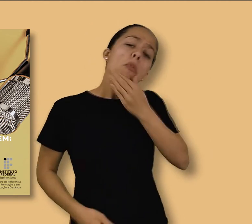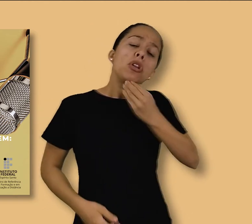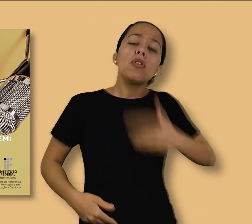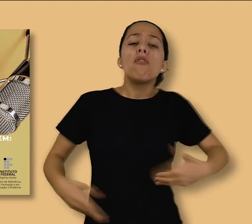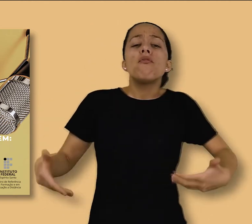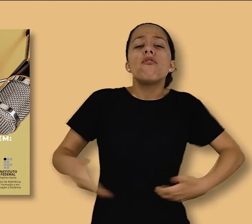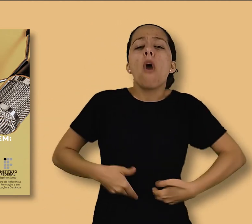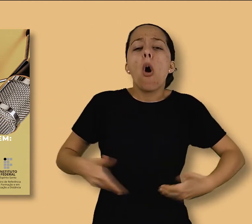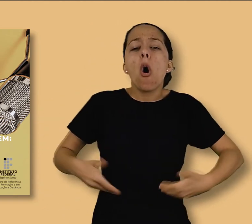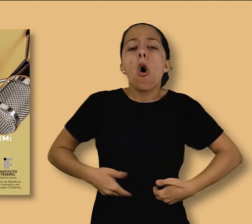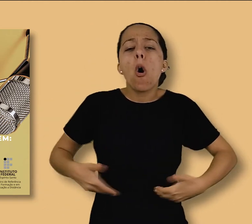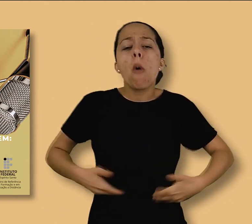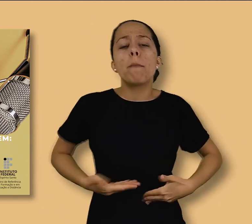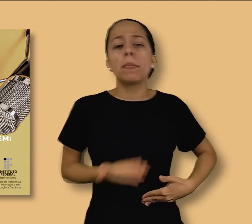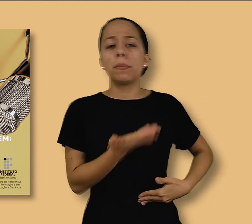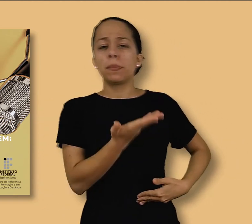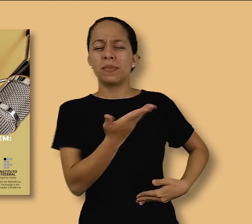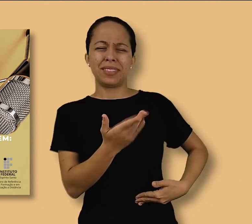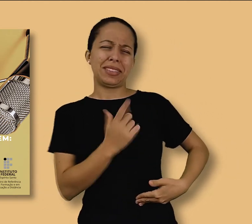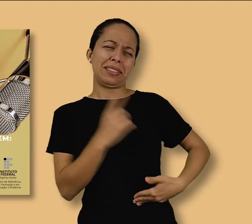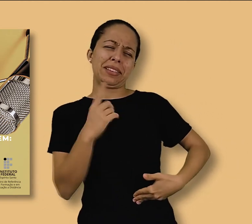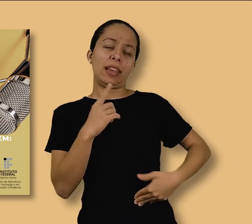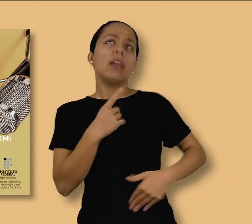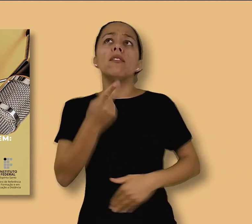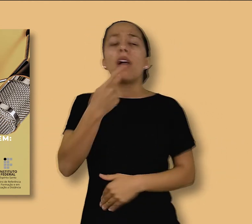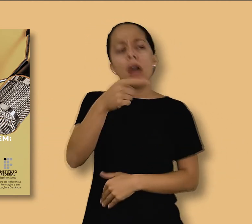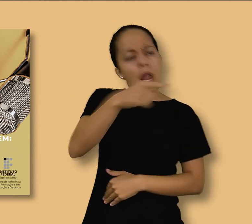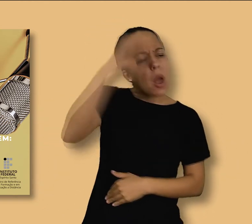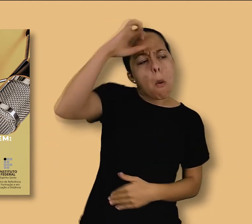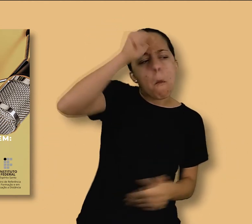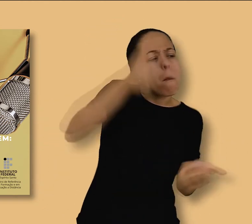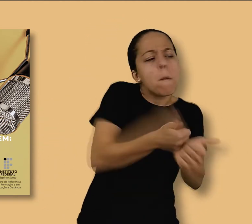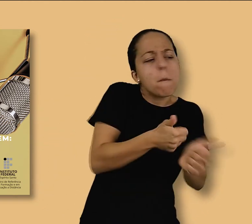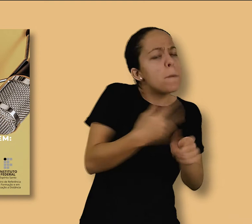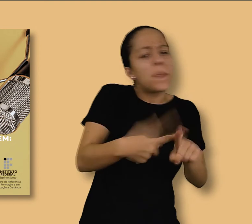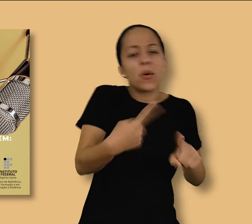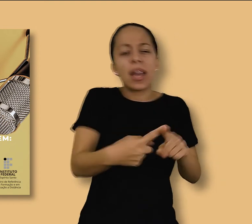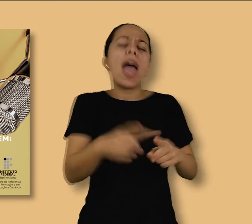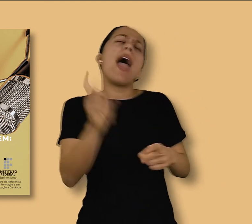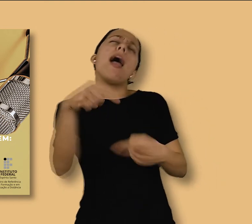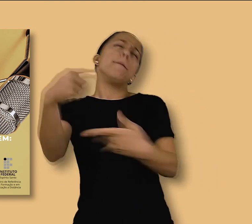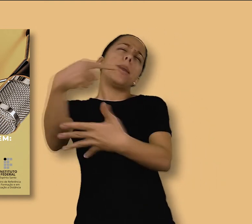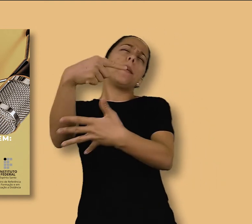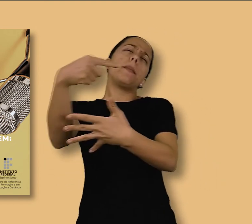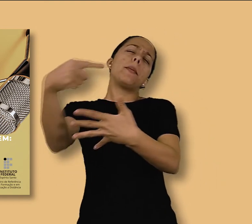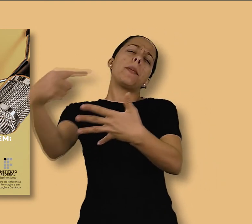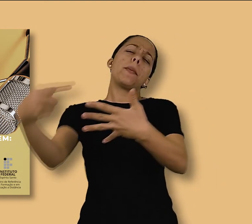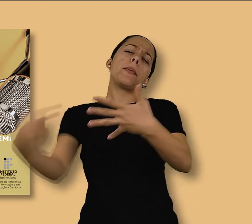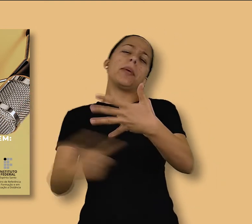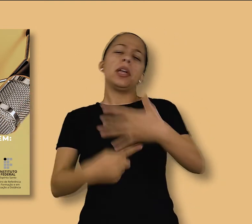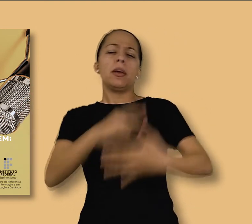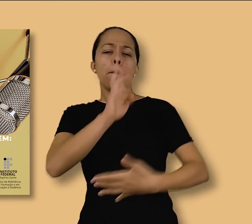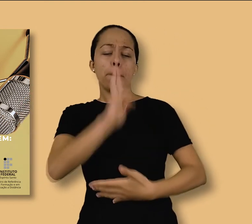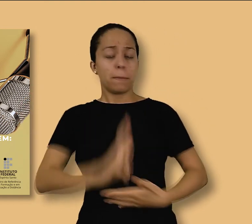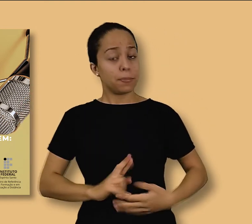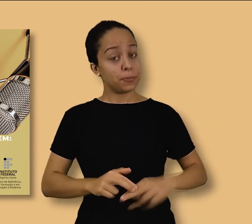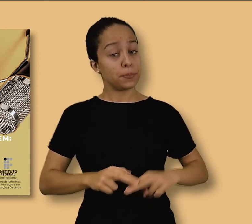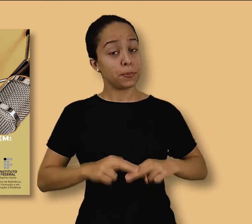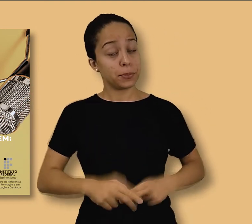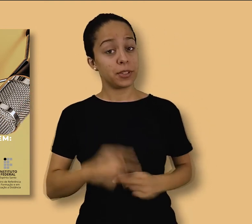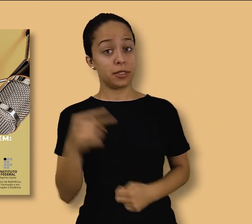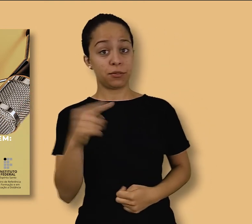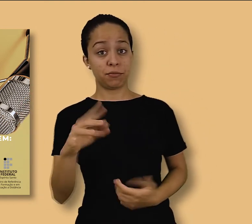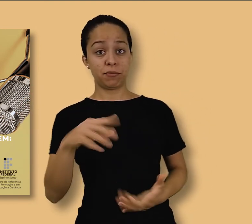ele passou fome ele é desnutrido e filho são várias explicações de cunho patologizantes né é